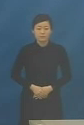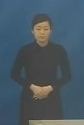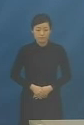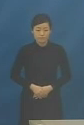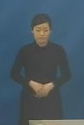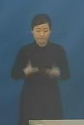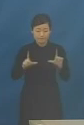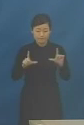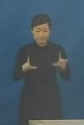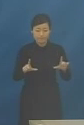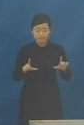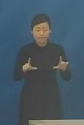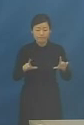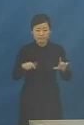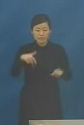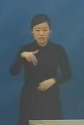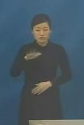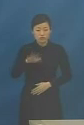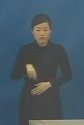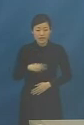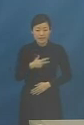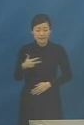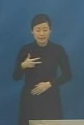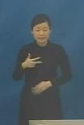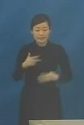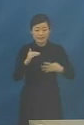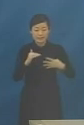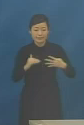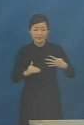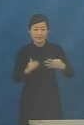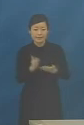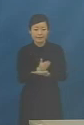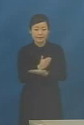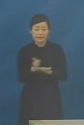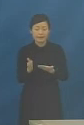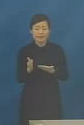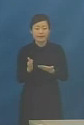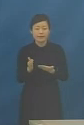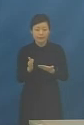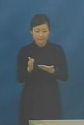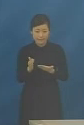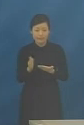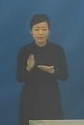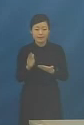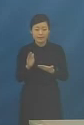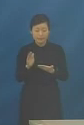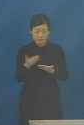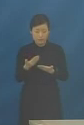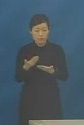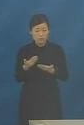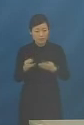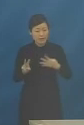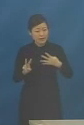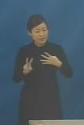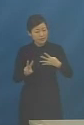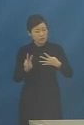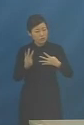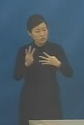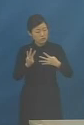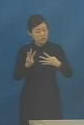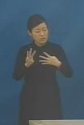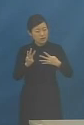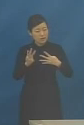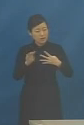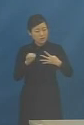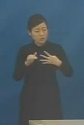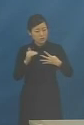ステージ判断でありますけれどもあのまあ実益あるところはステージ3とにの境目のところでこれで